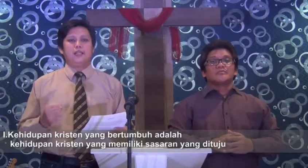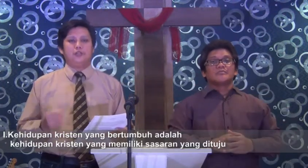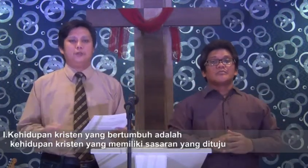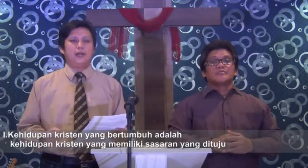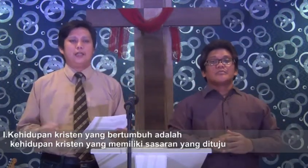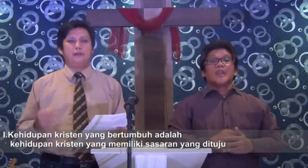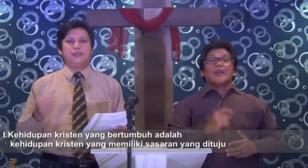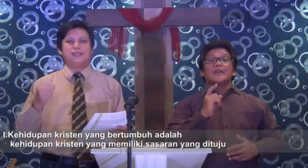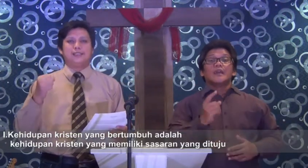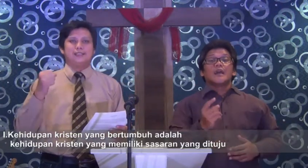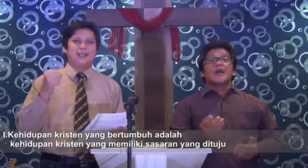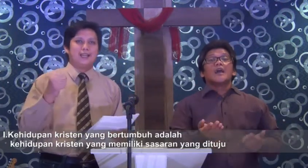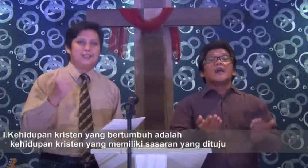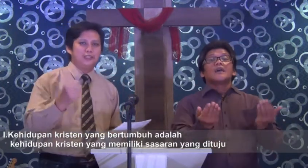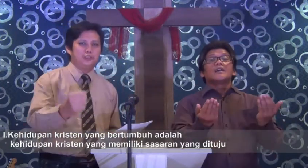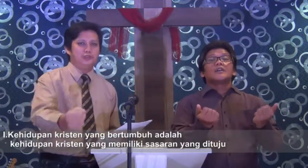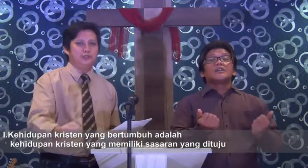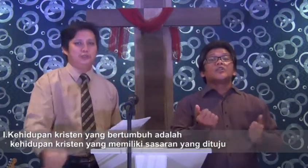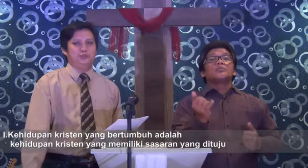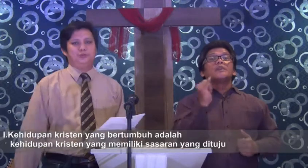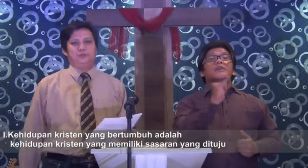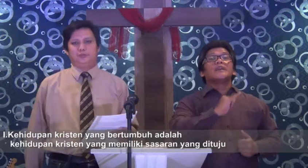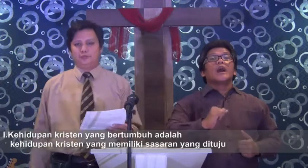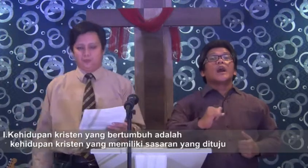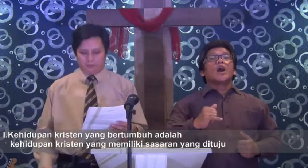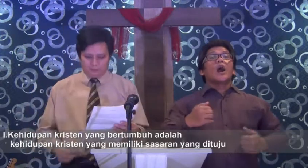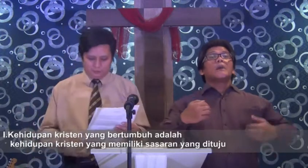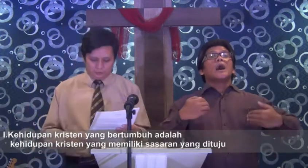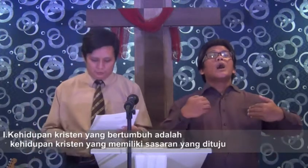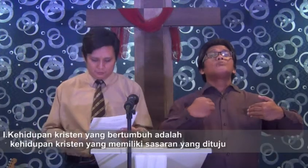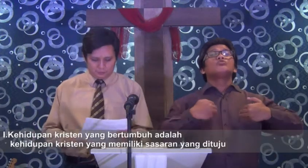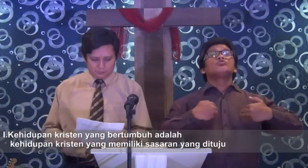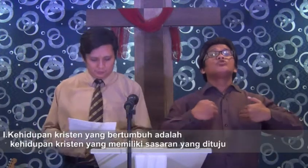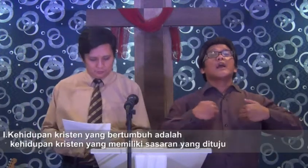adalah kehidupan yang memiliki sasaran yang dituju.